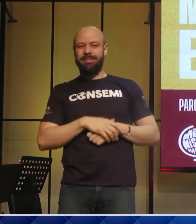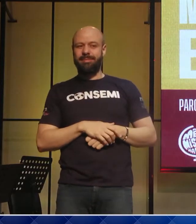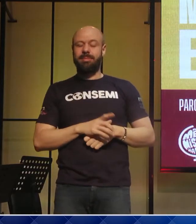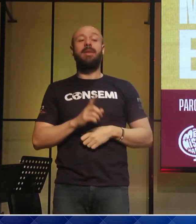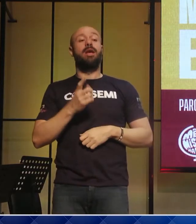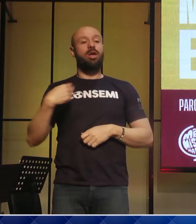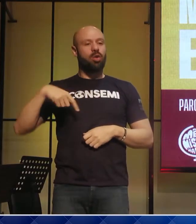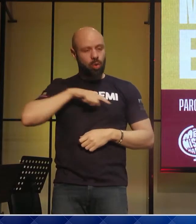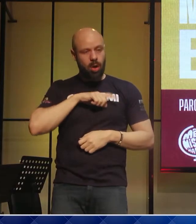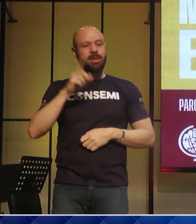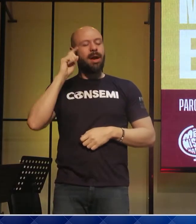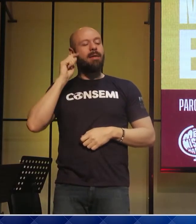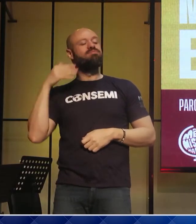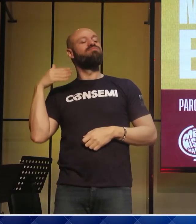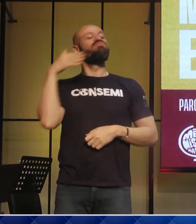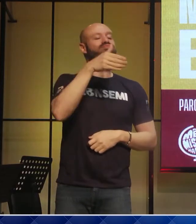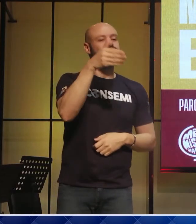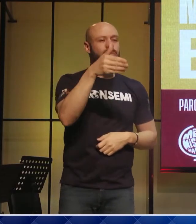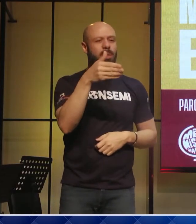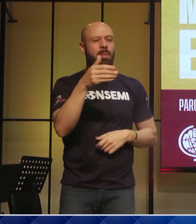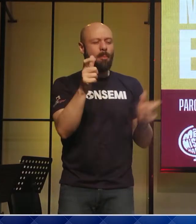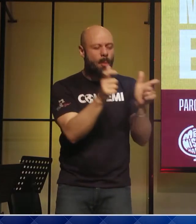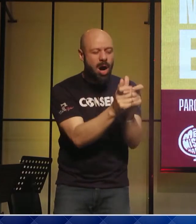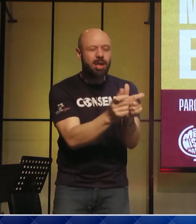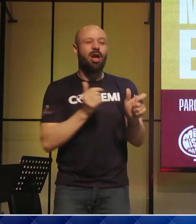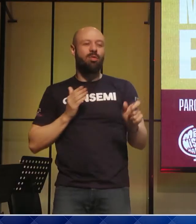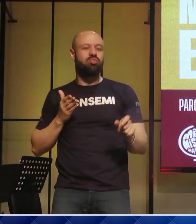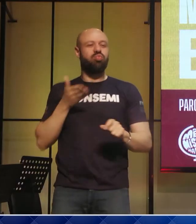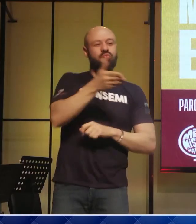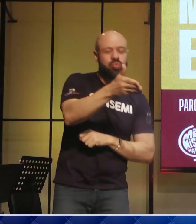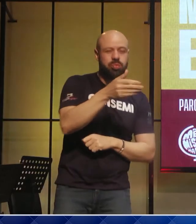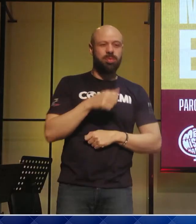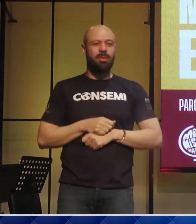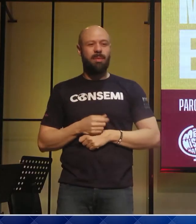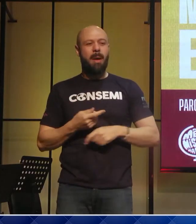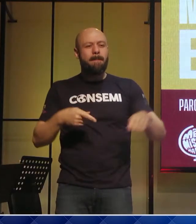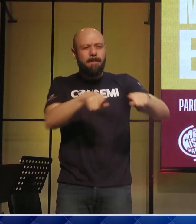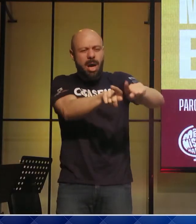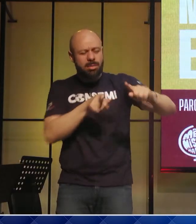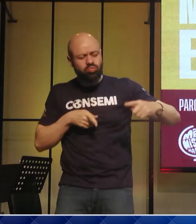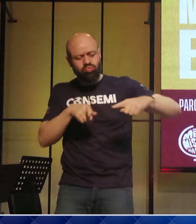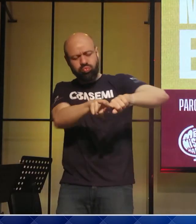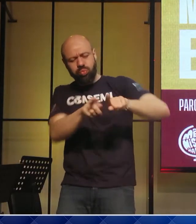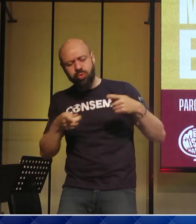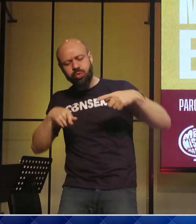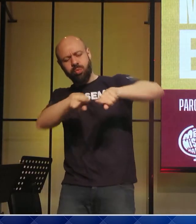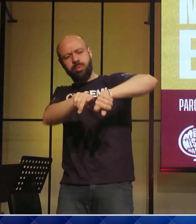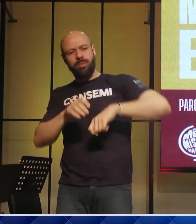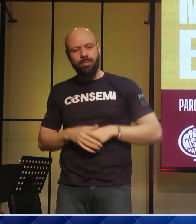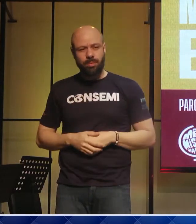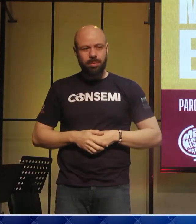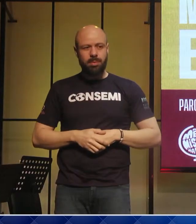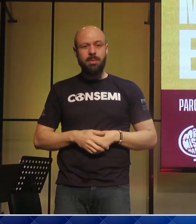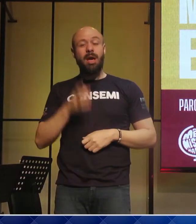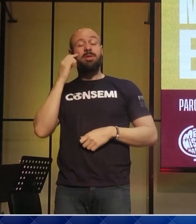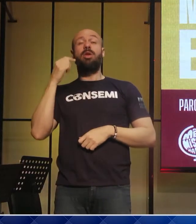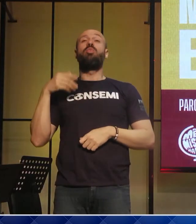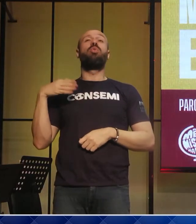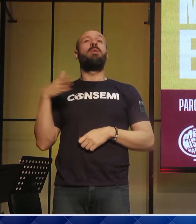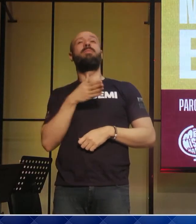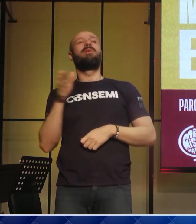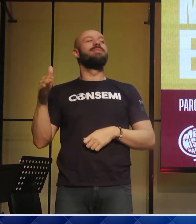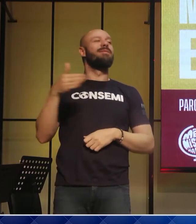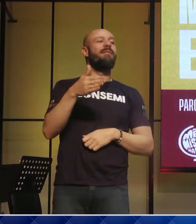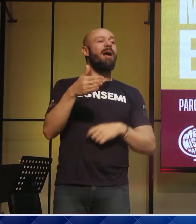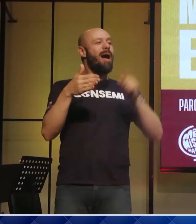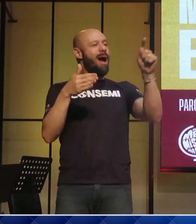é ir aonde ninguém quer ir. Eu passo aqui, mas eu vou a alguns lugares inusitados. Eu louvo a Deus por essa